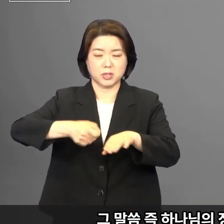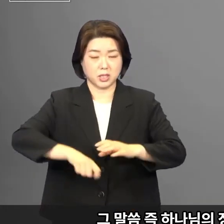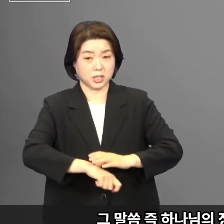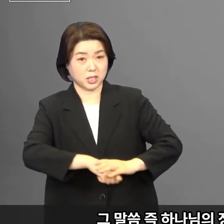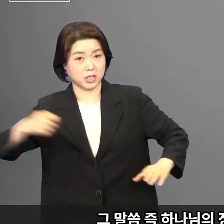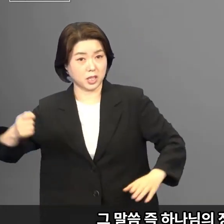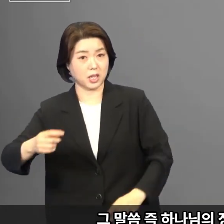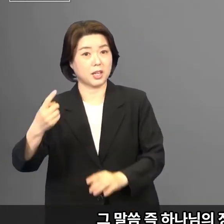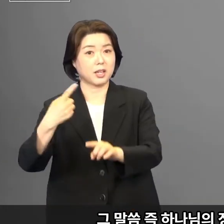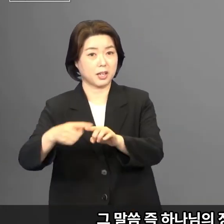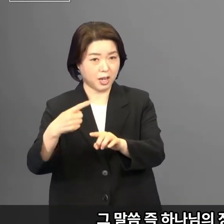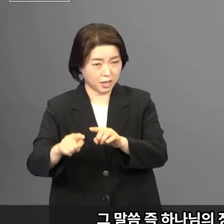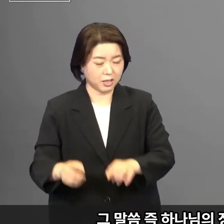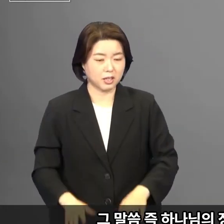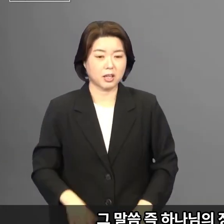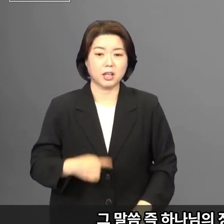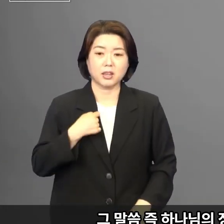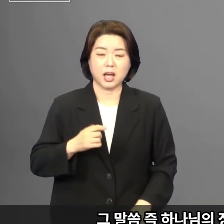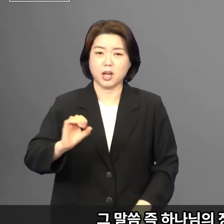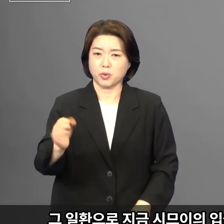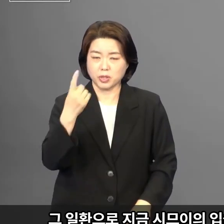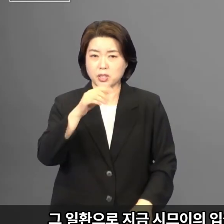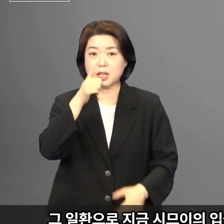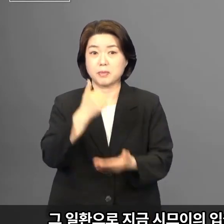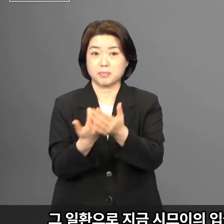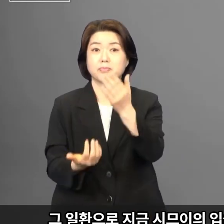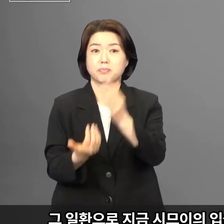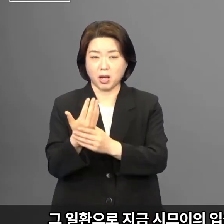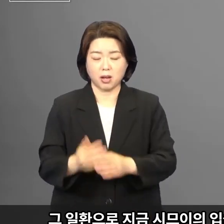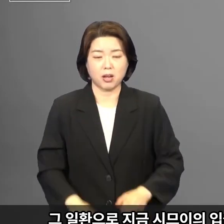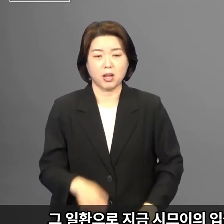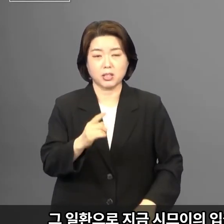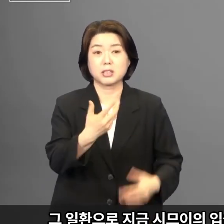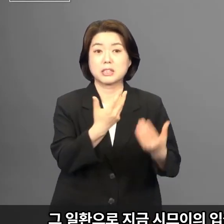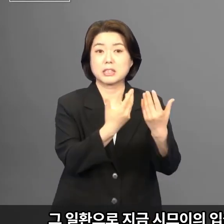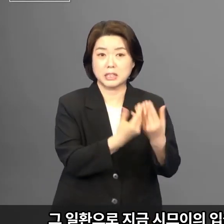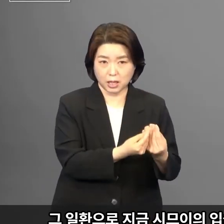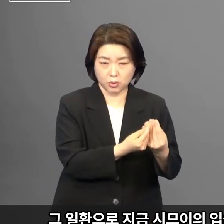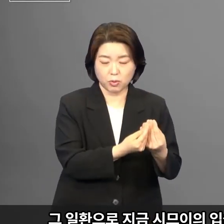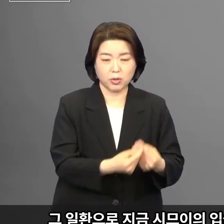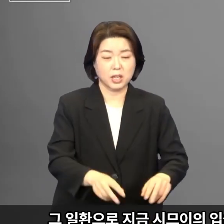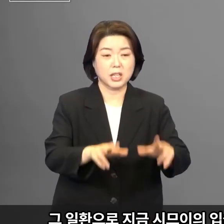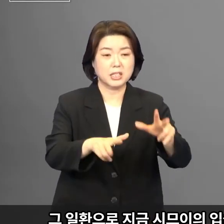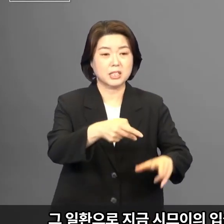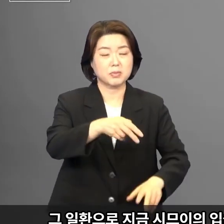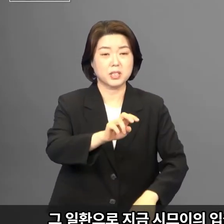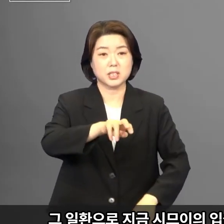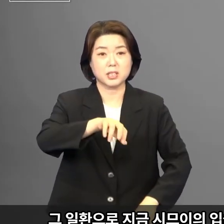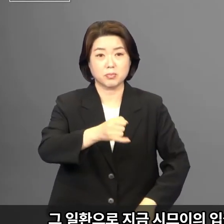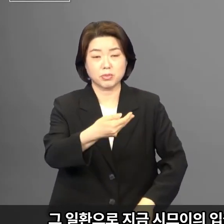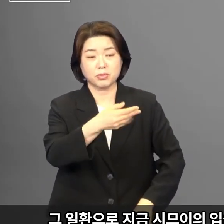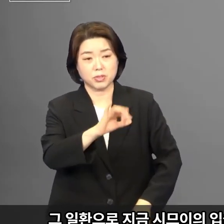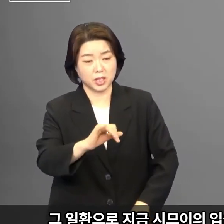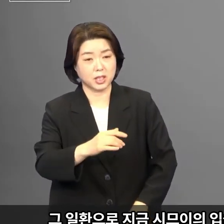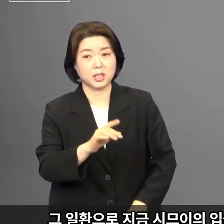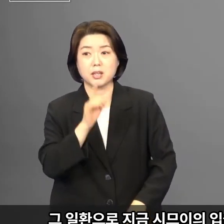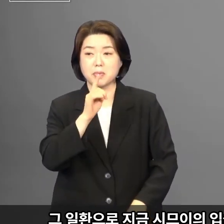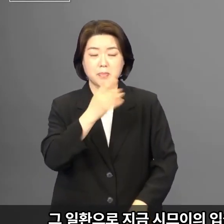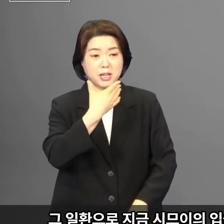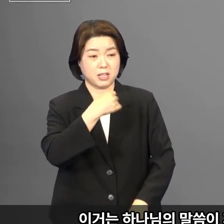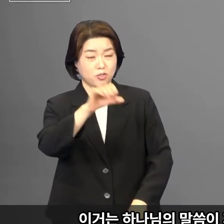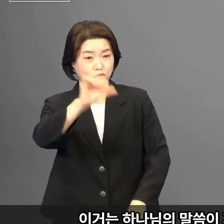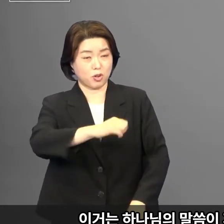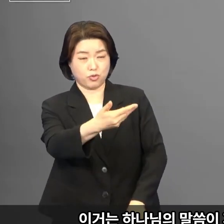칼이 나에게 벌어졌고 그 일환으로 지금 시므의 입술에서 나에게 저주가 부어진